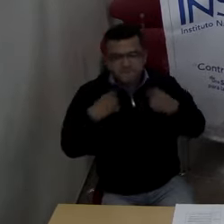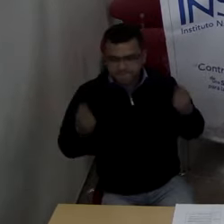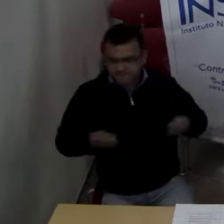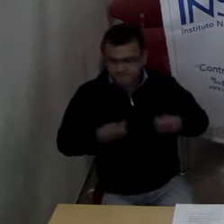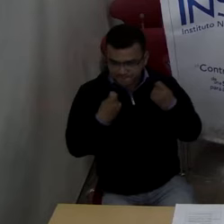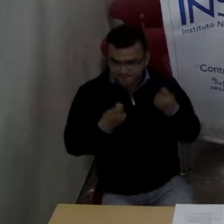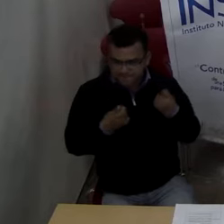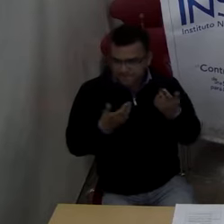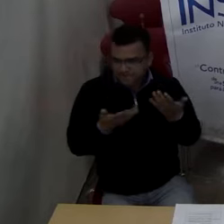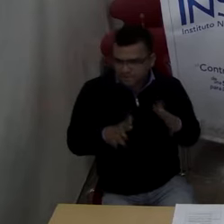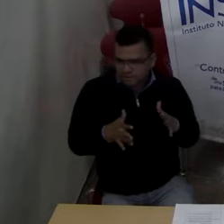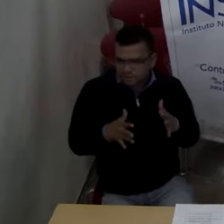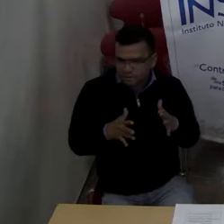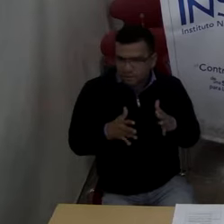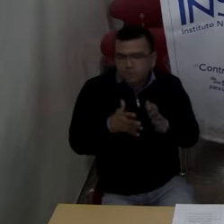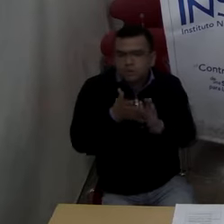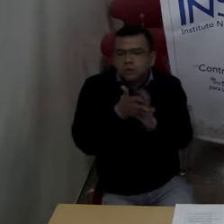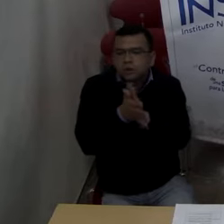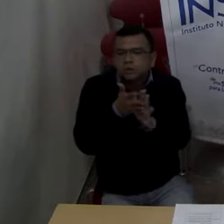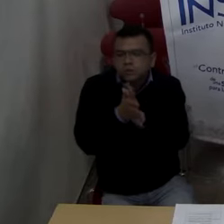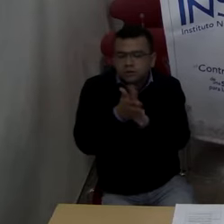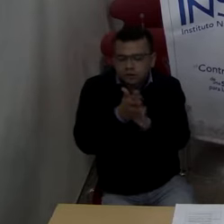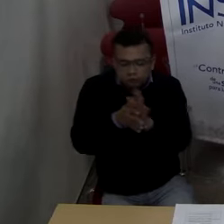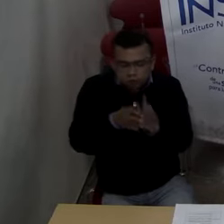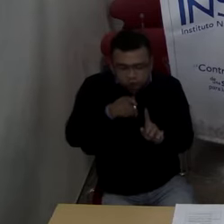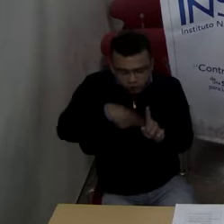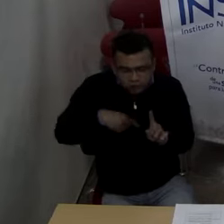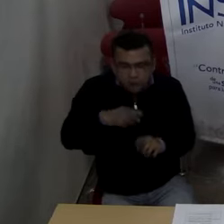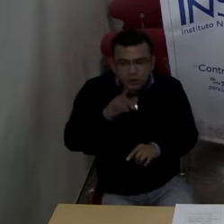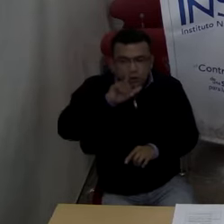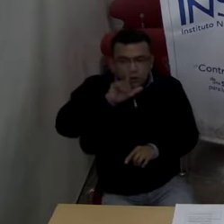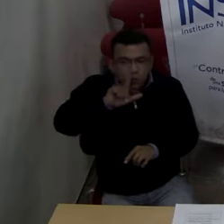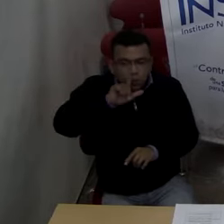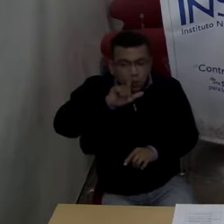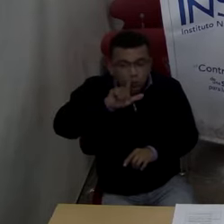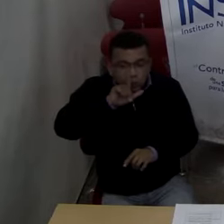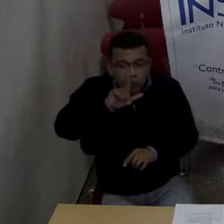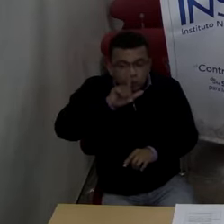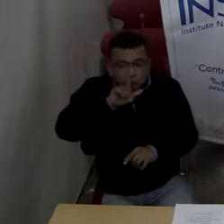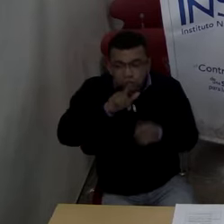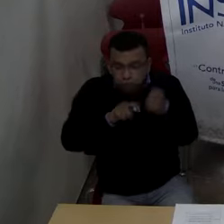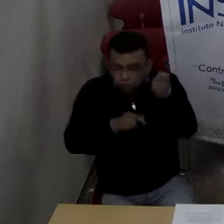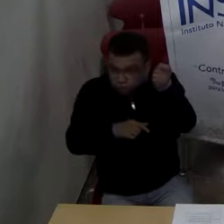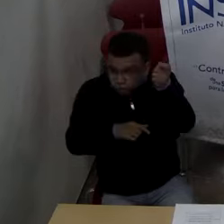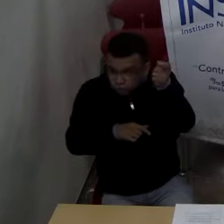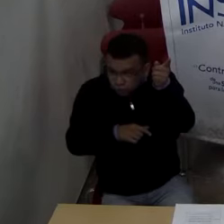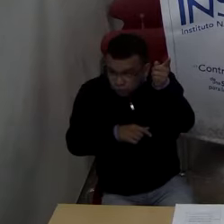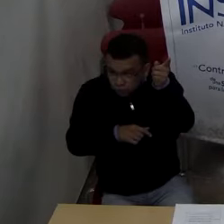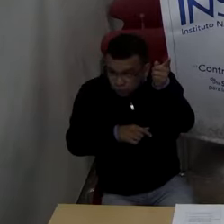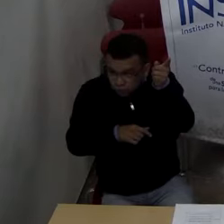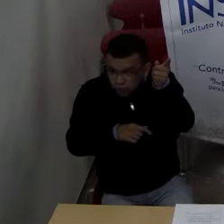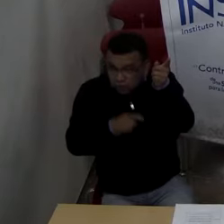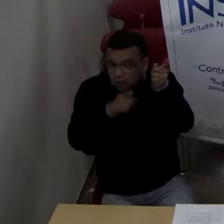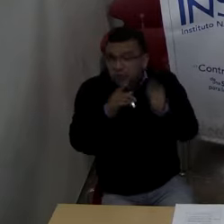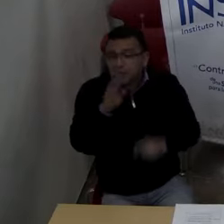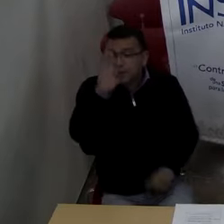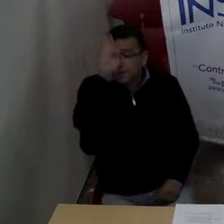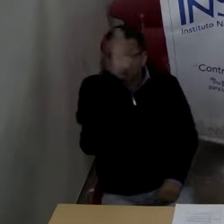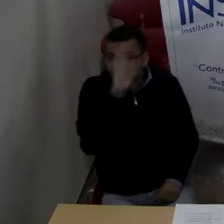personas al Brasil algunos casos de sarampión. Y aquí nomás, en el Valle, en